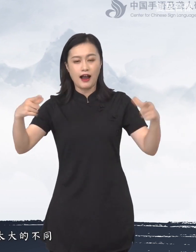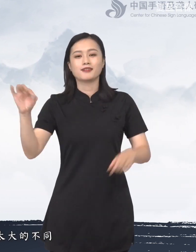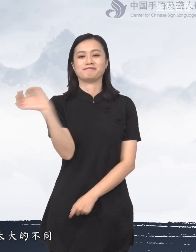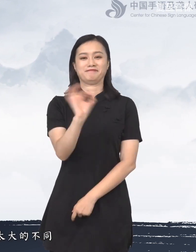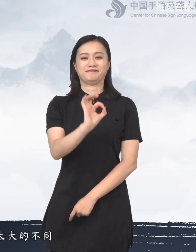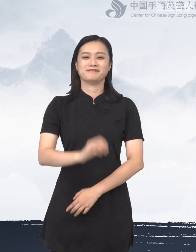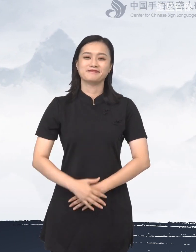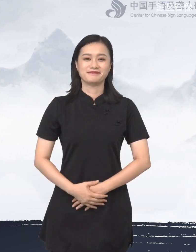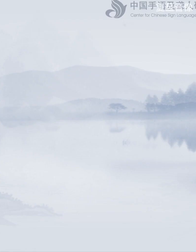同。